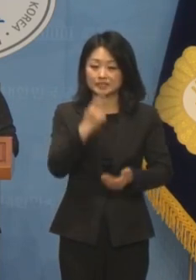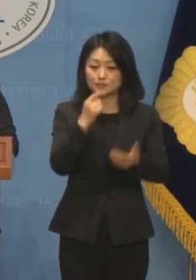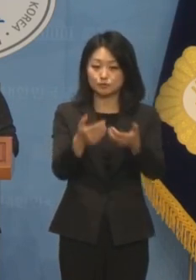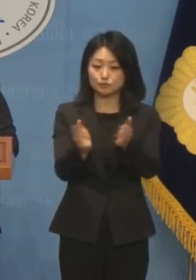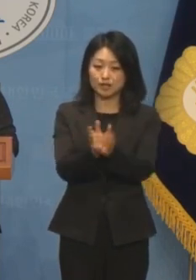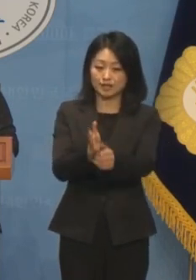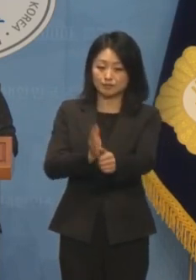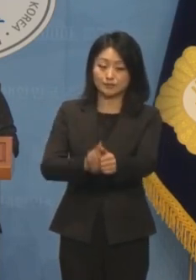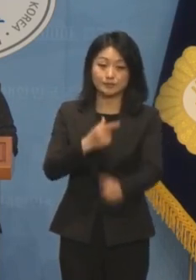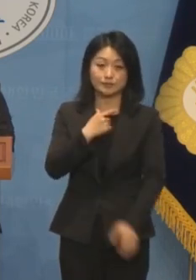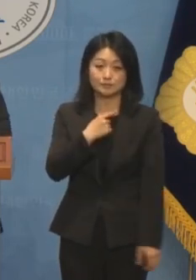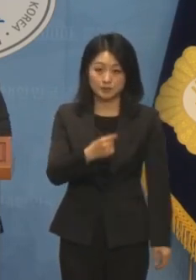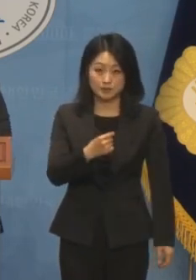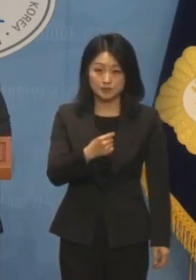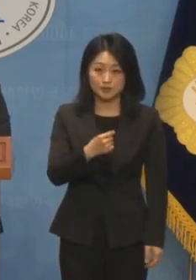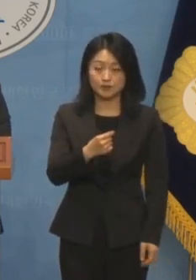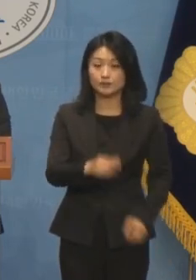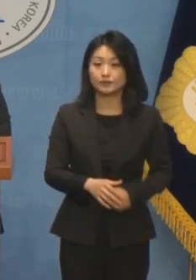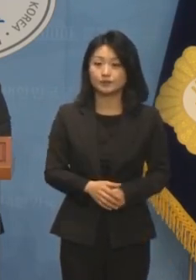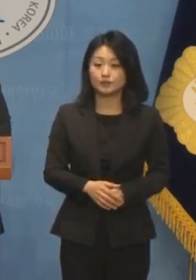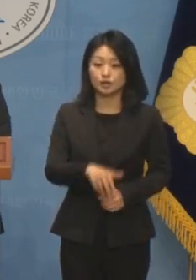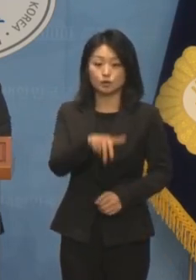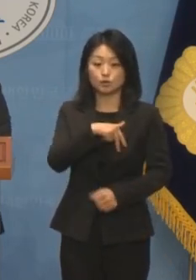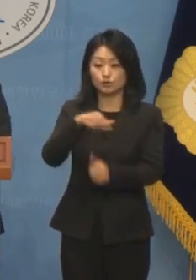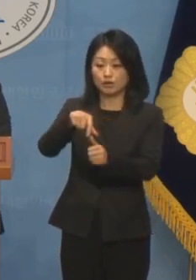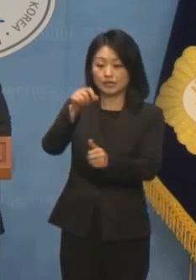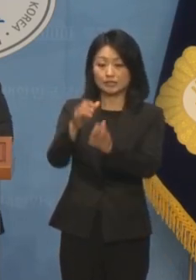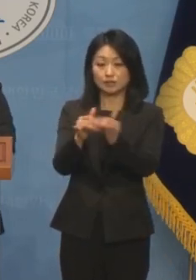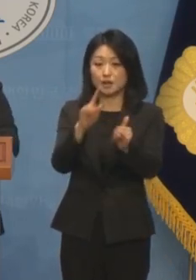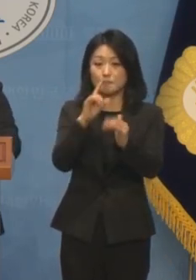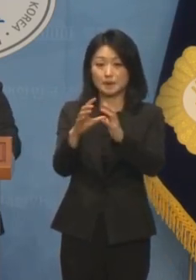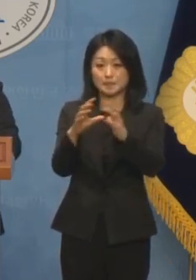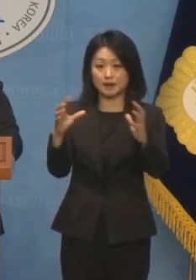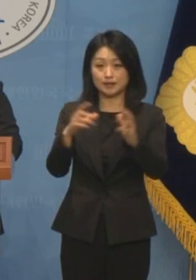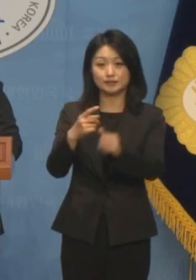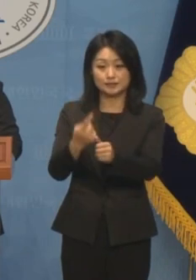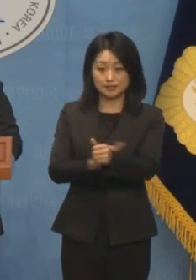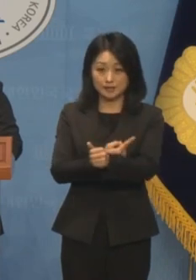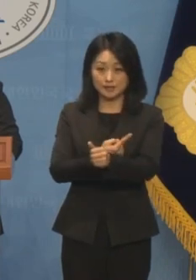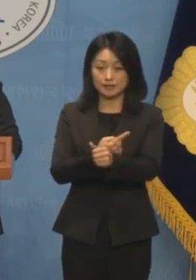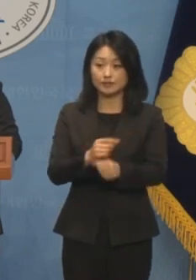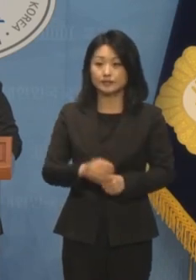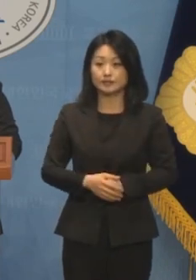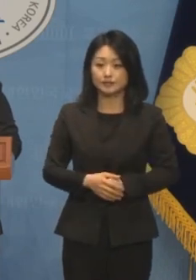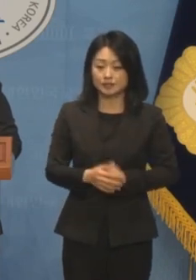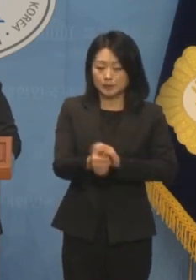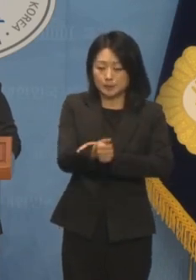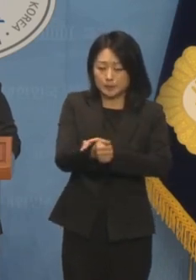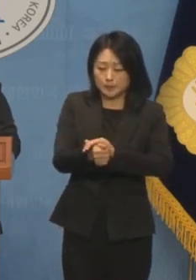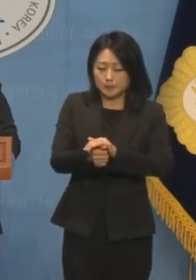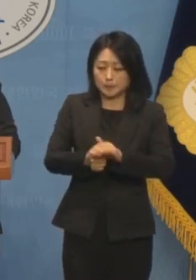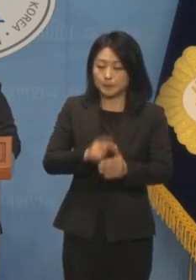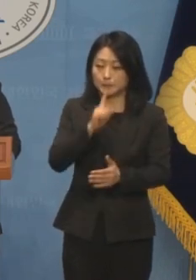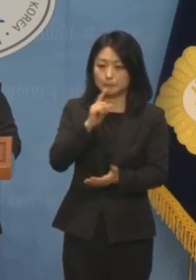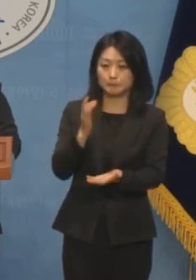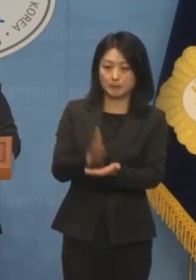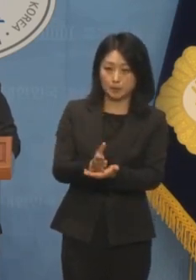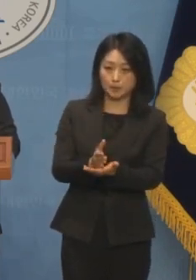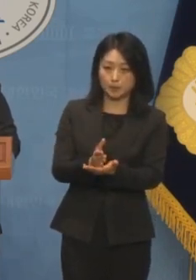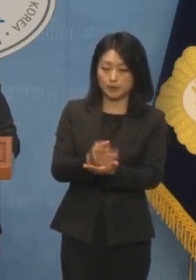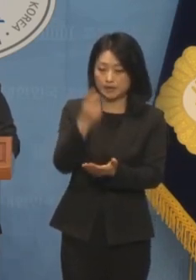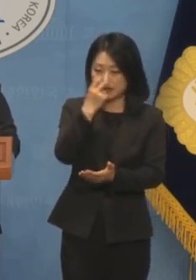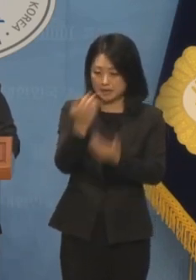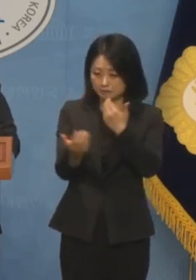더불어민주당에 촉구합니다. 자당 국회의원 당선자의 논란과 관련해 소극적인 태도로 침묵하지 말고